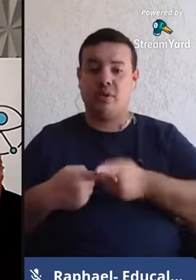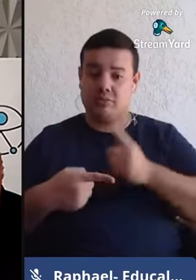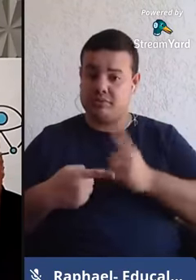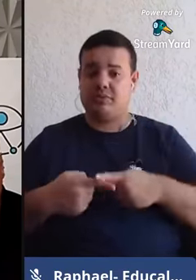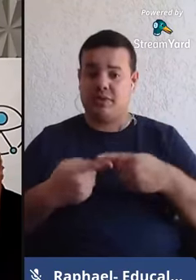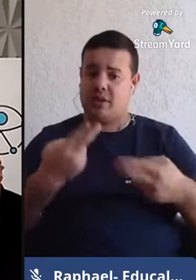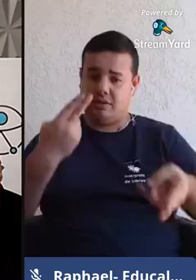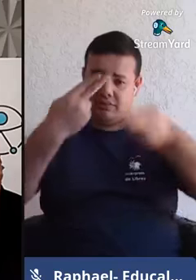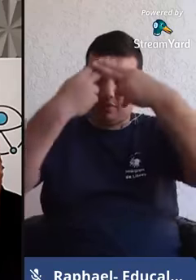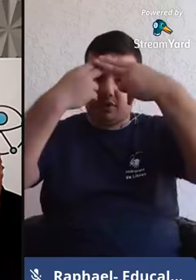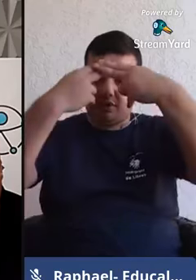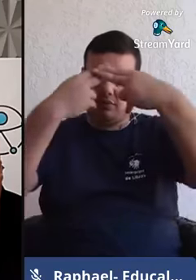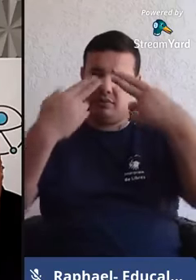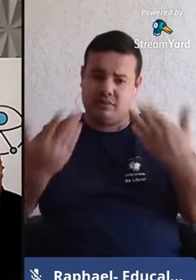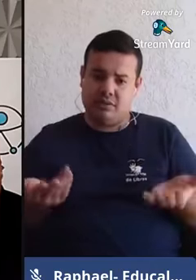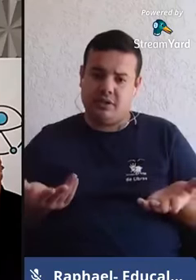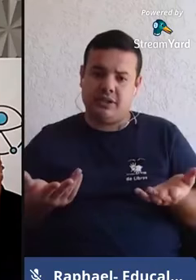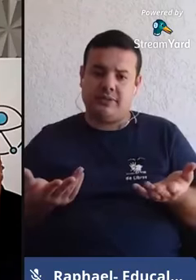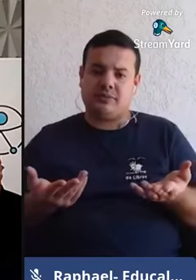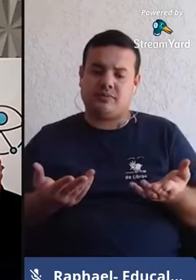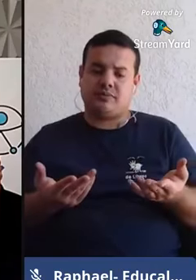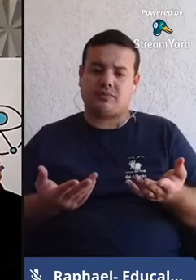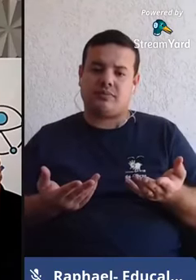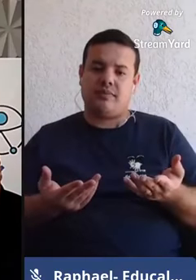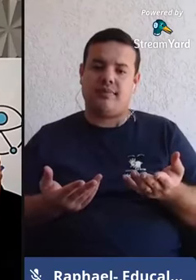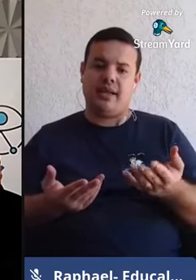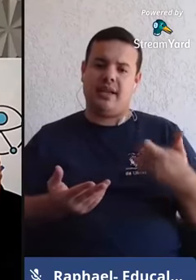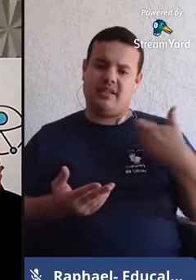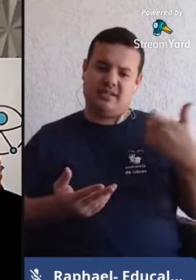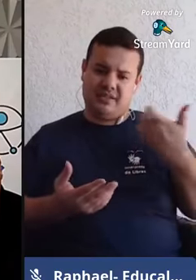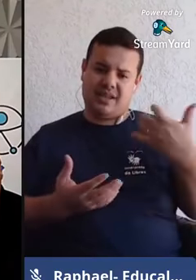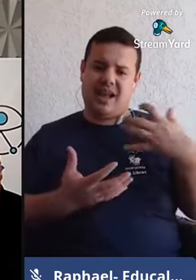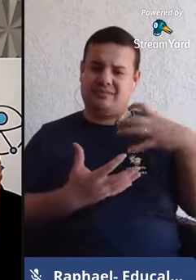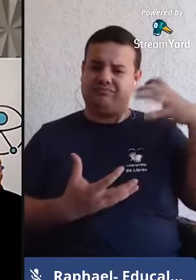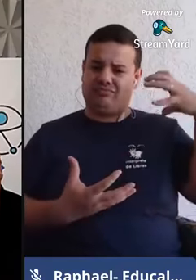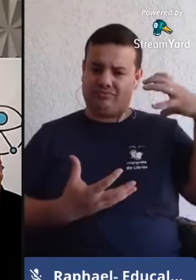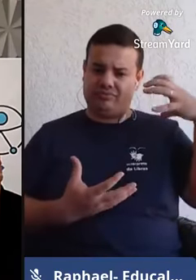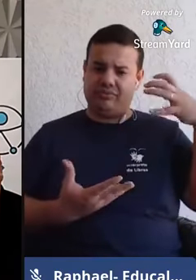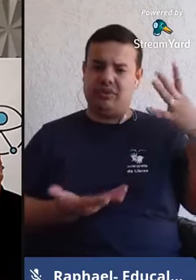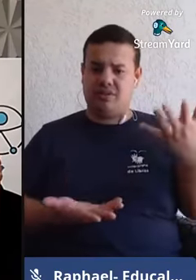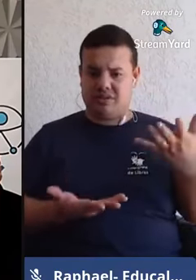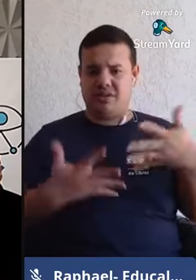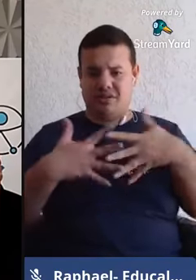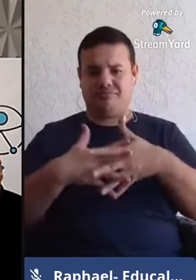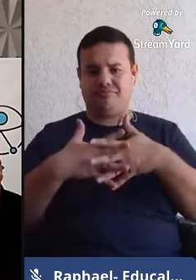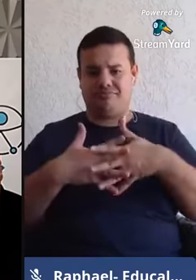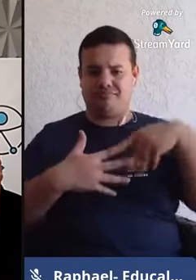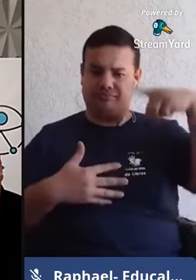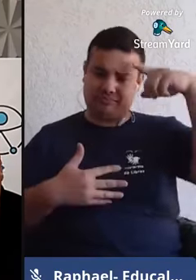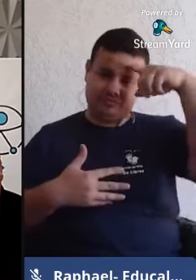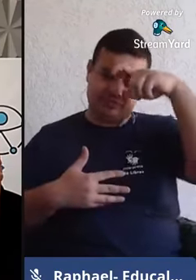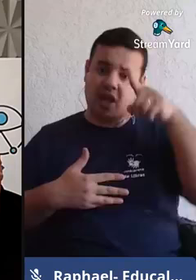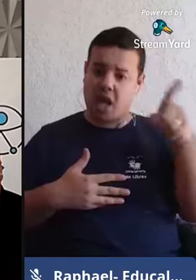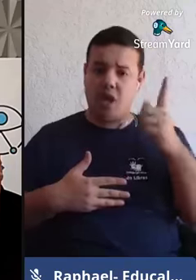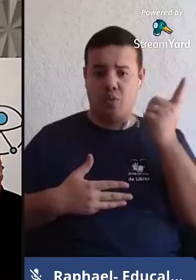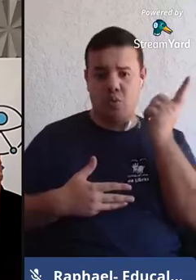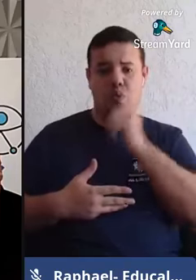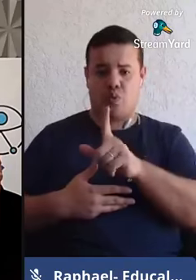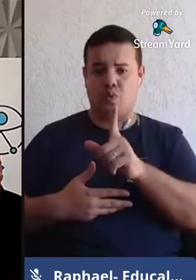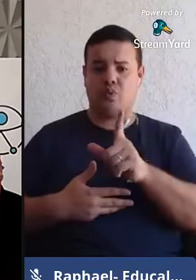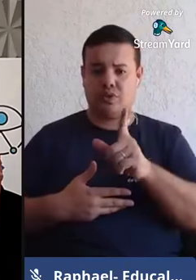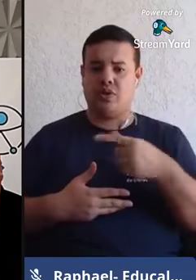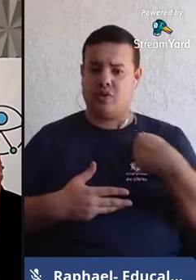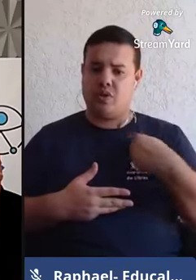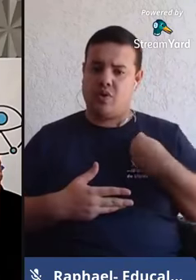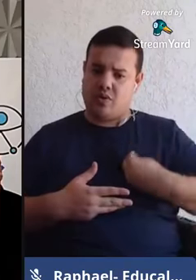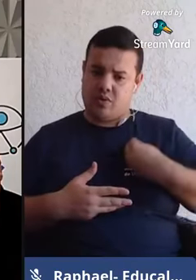né? Ser mais velho ainda, é um negócio complexo, mas ele segurou a onda e eu convivi um tempo